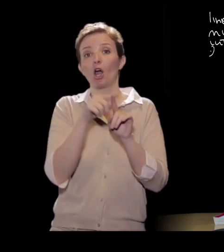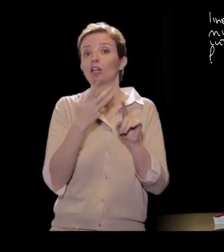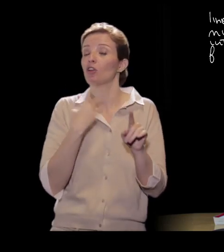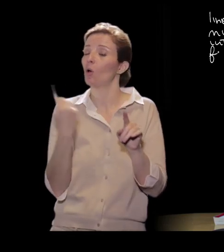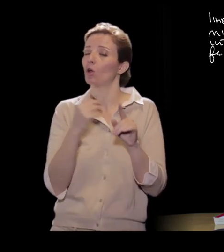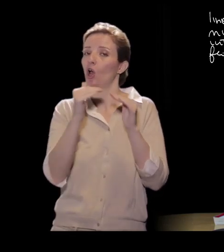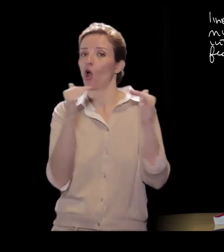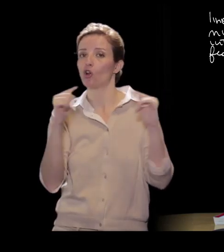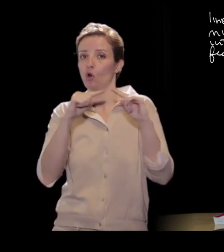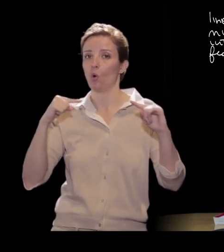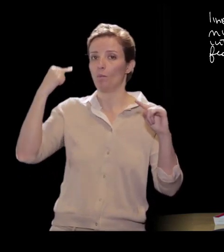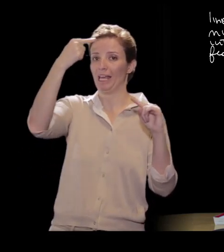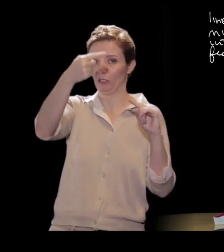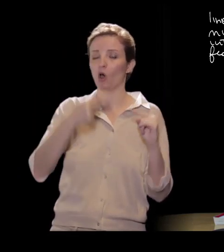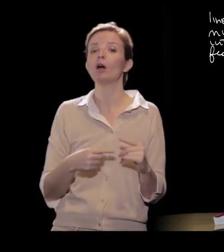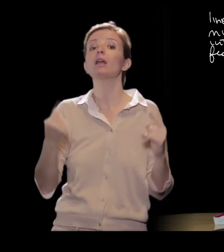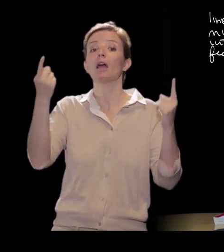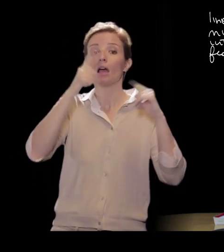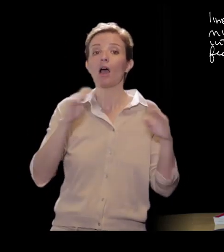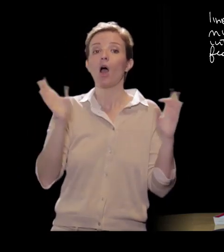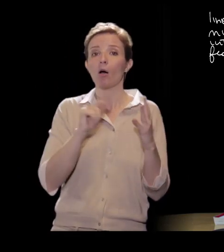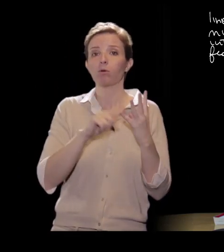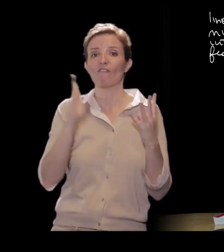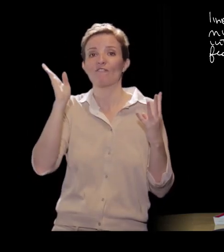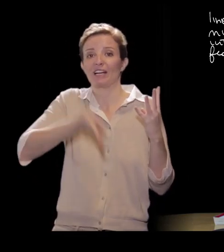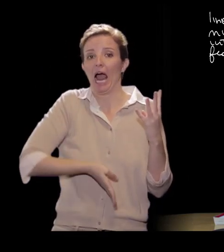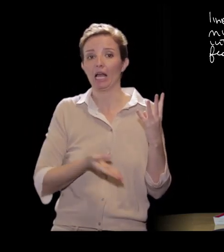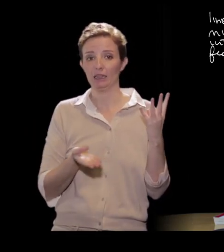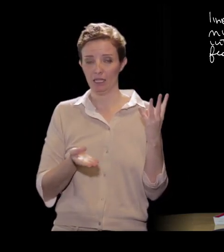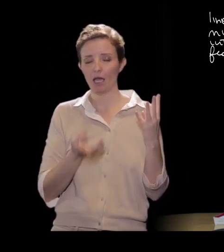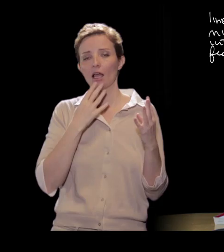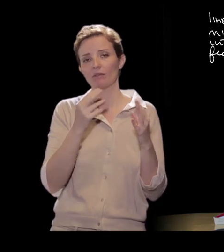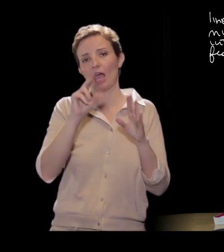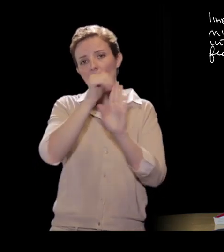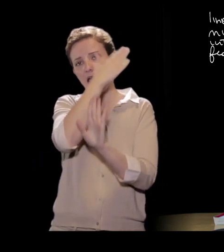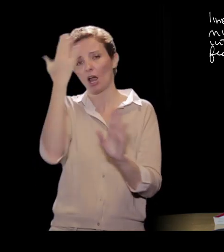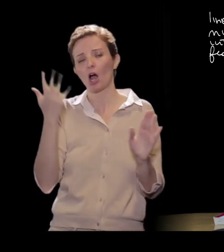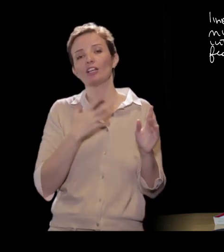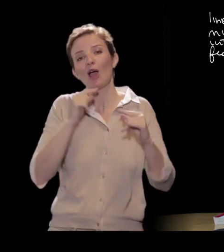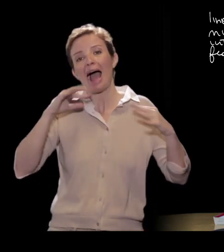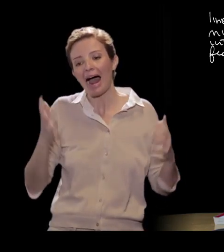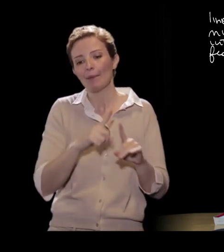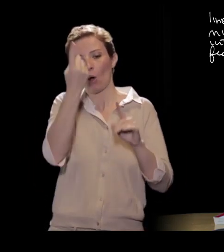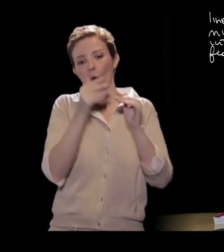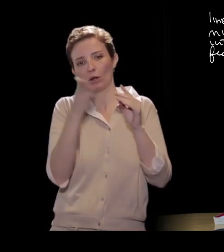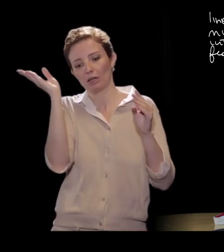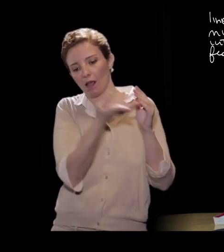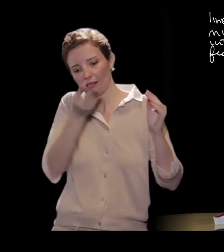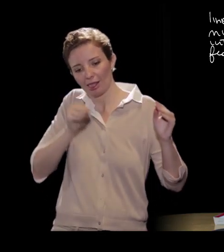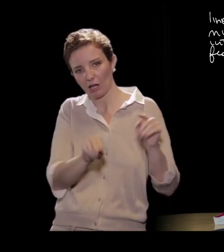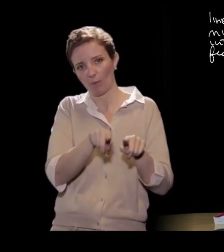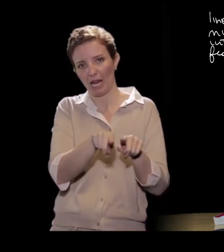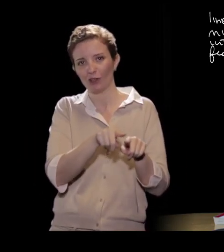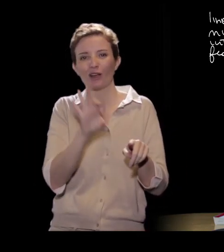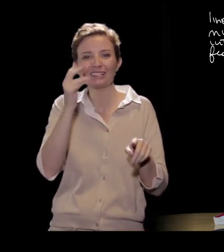numeratore oppure disequazioni fratte dove l'incognita invece compare almeno in un denominatore di eventuali frazioni presenti